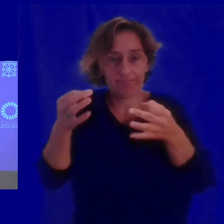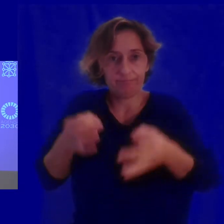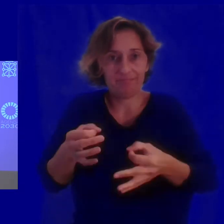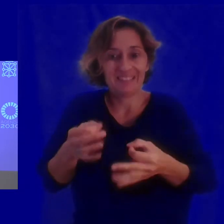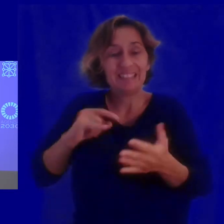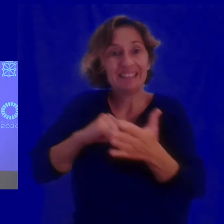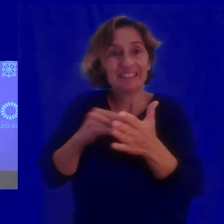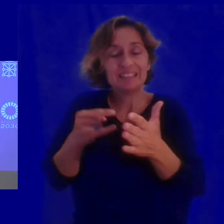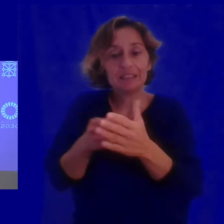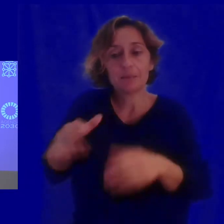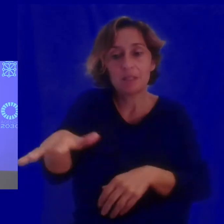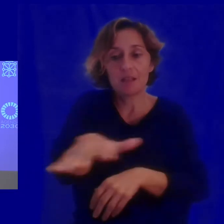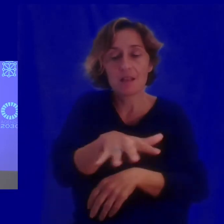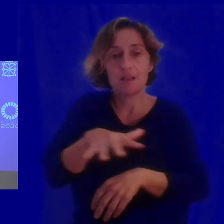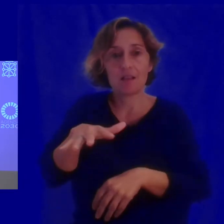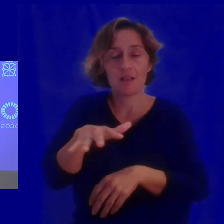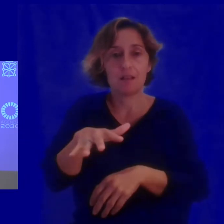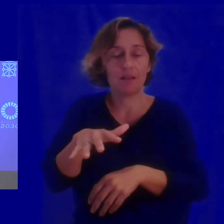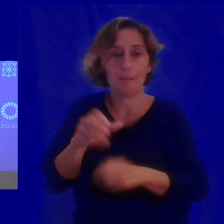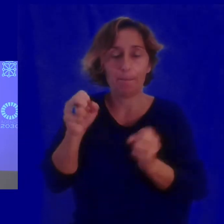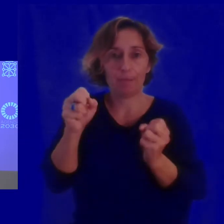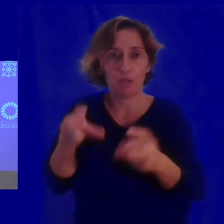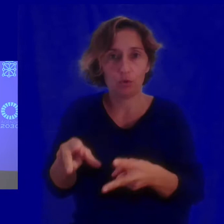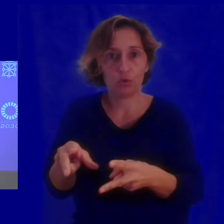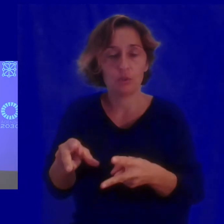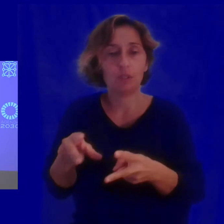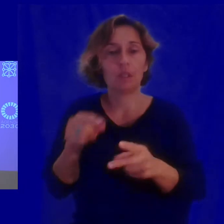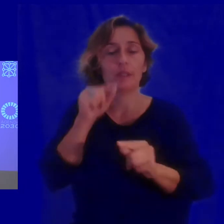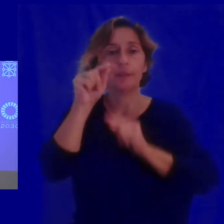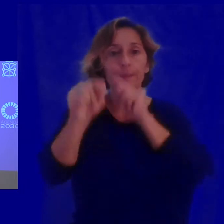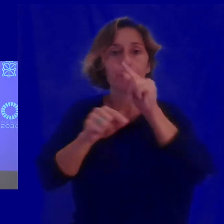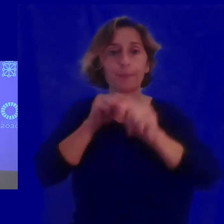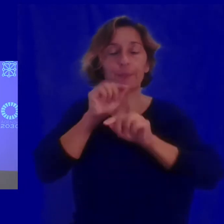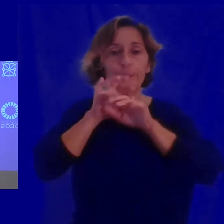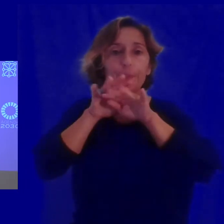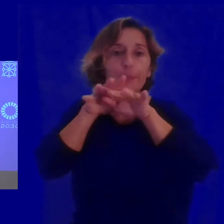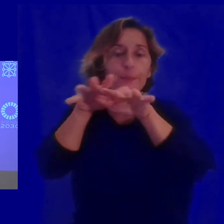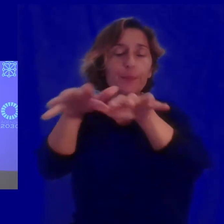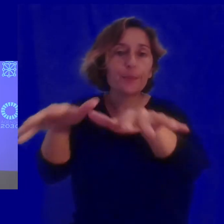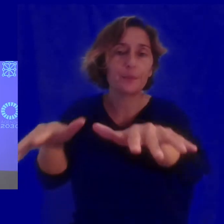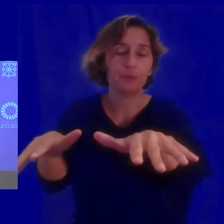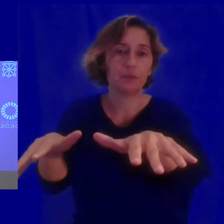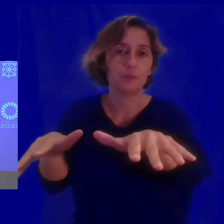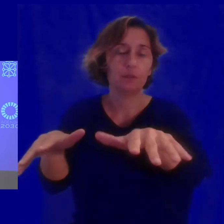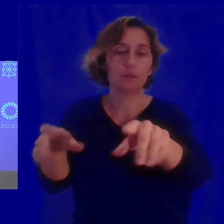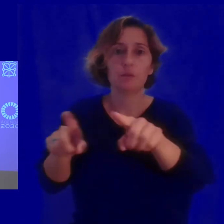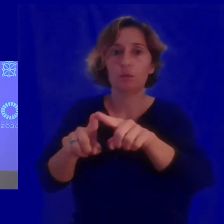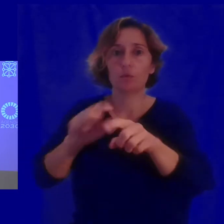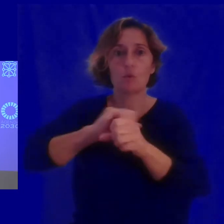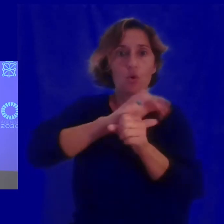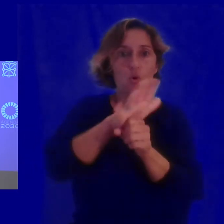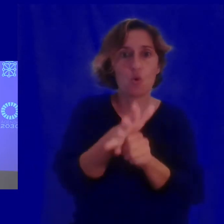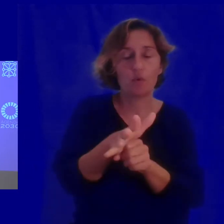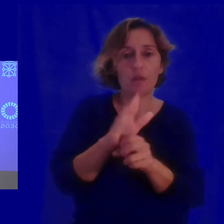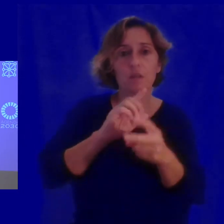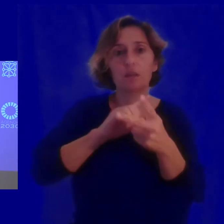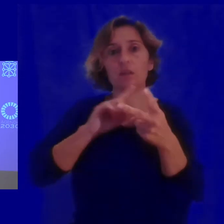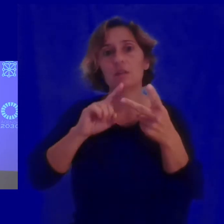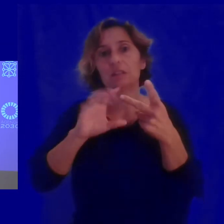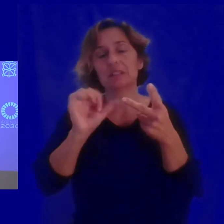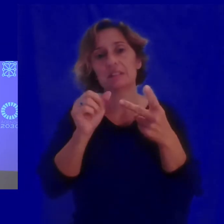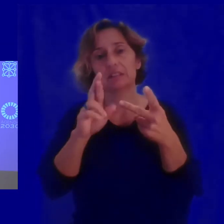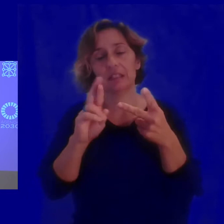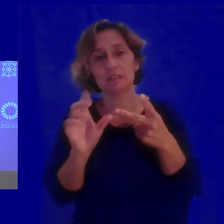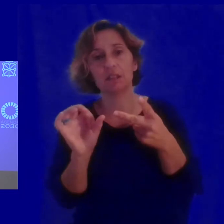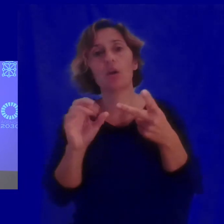más en espacios interiores y que favorecen más la propagación de virus como el COVID-19, el SARS-CoV-2 y